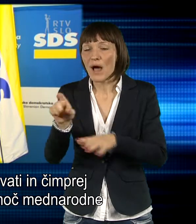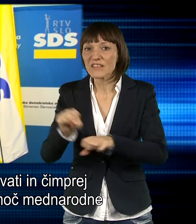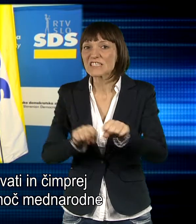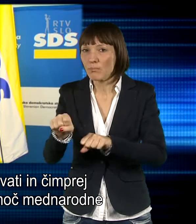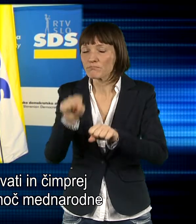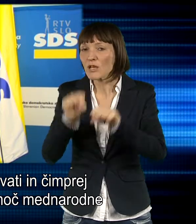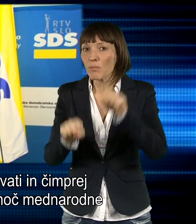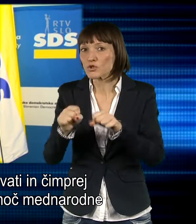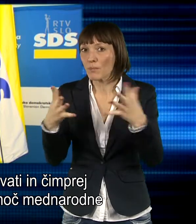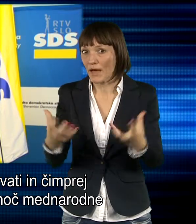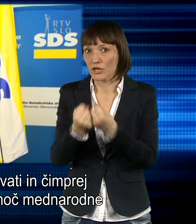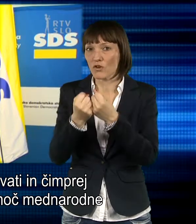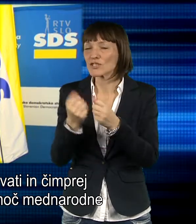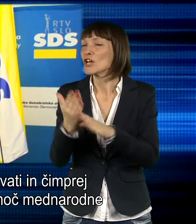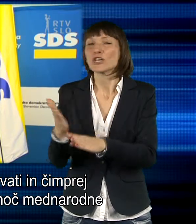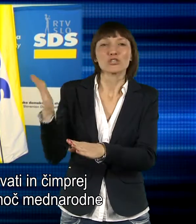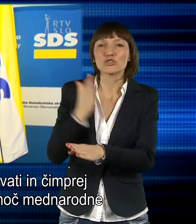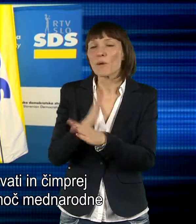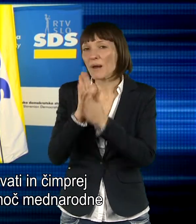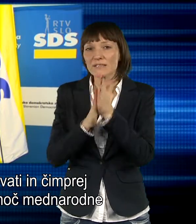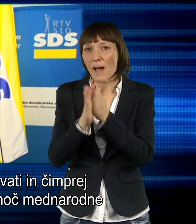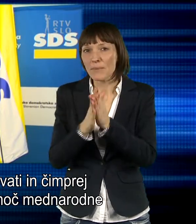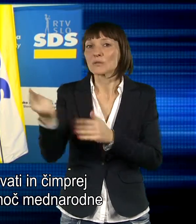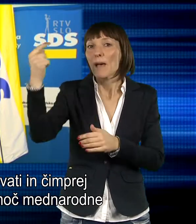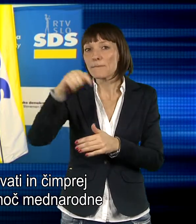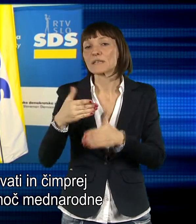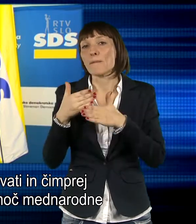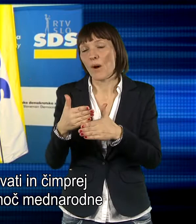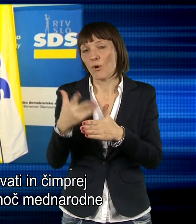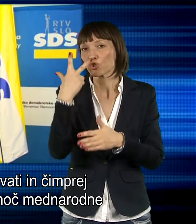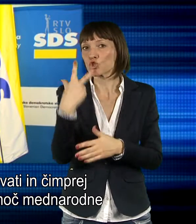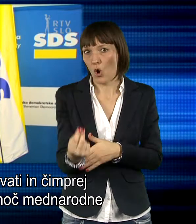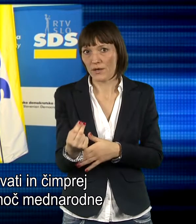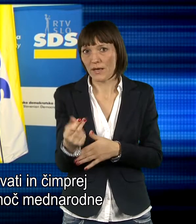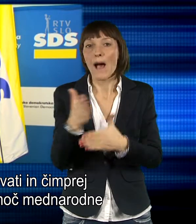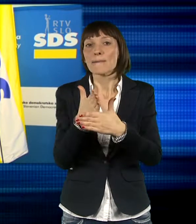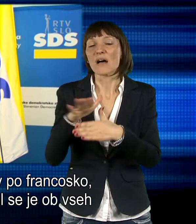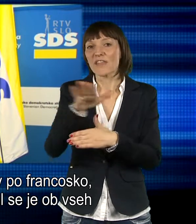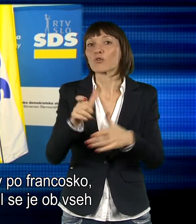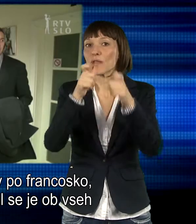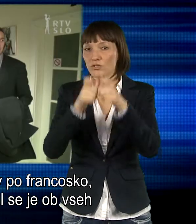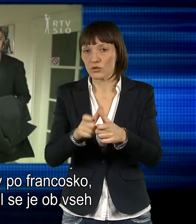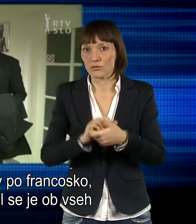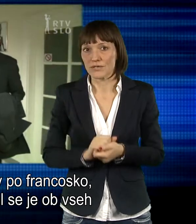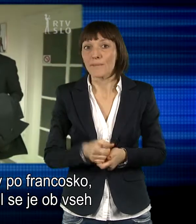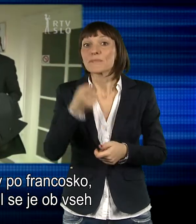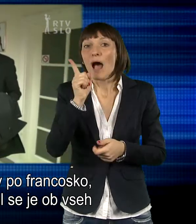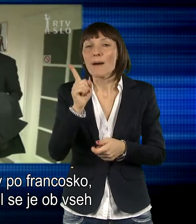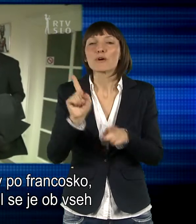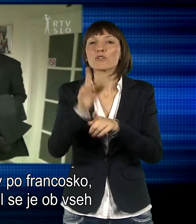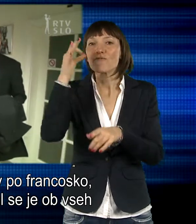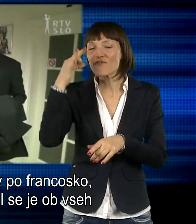sposobna reševati in čim prej zaprosi za tujo pomoč mednarodne institucije. A prav